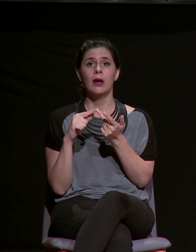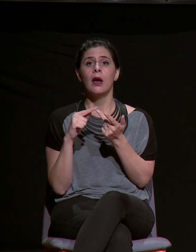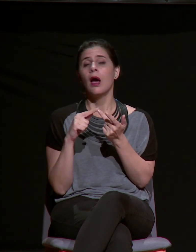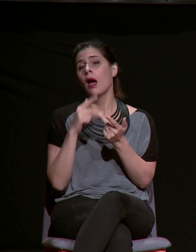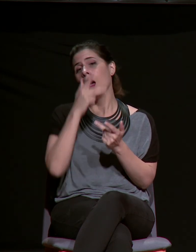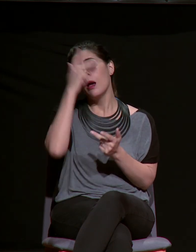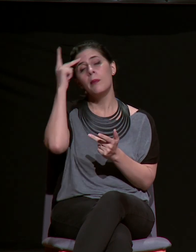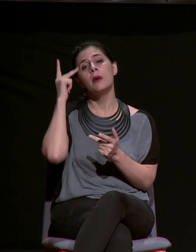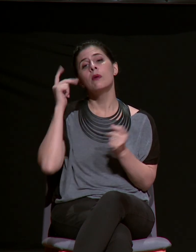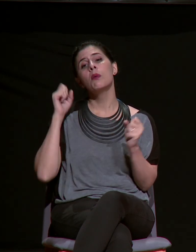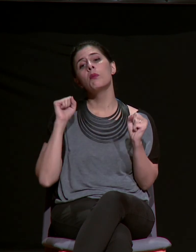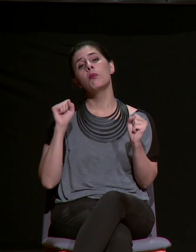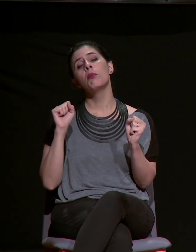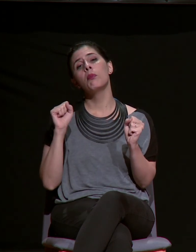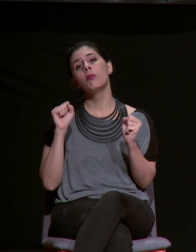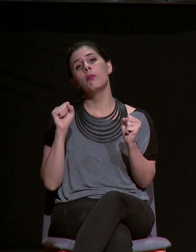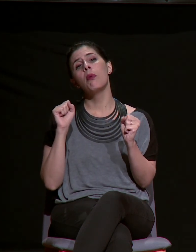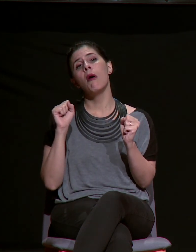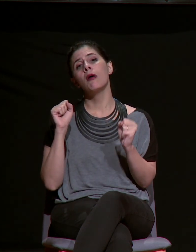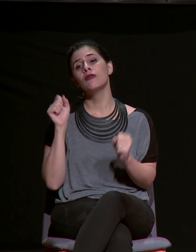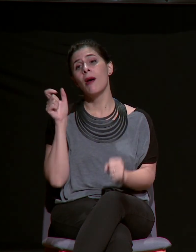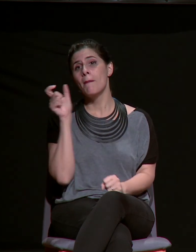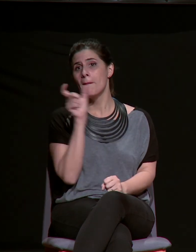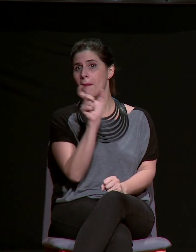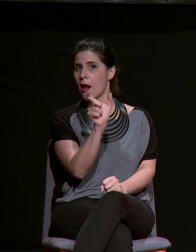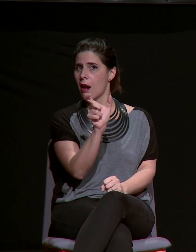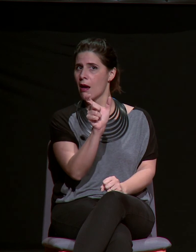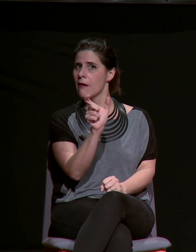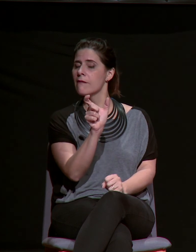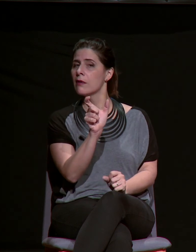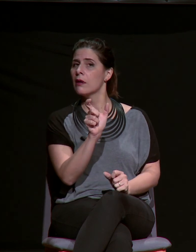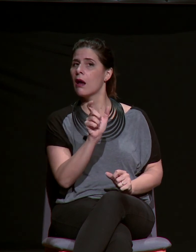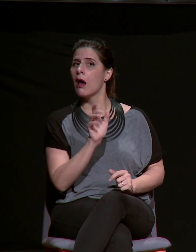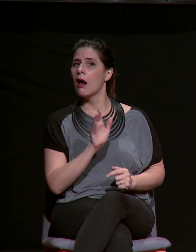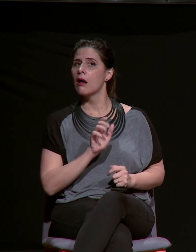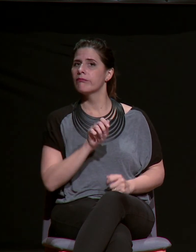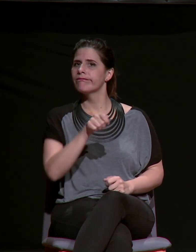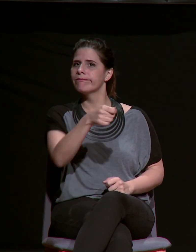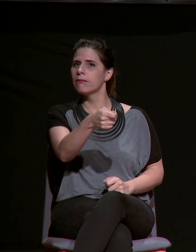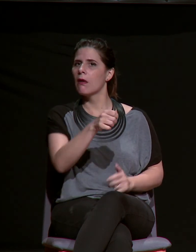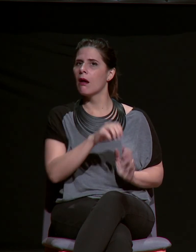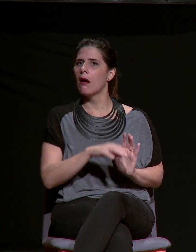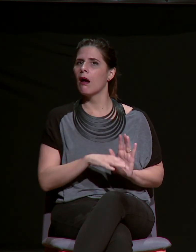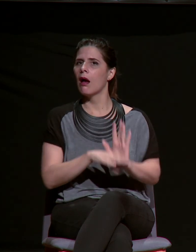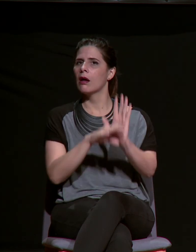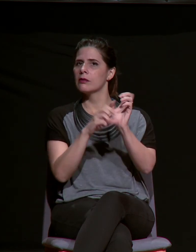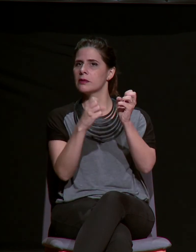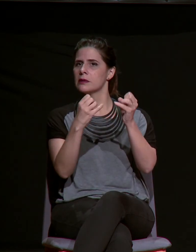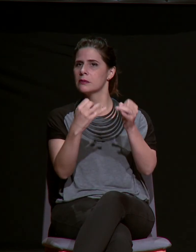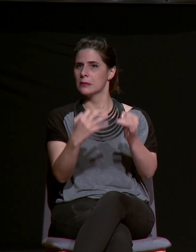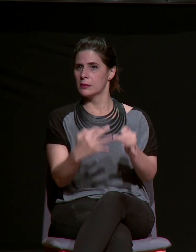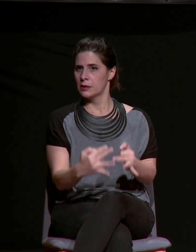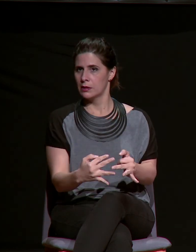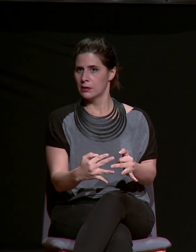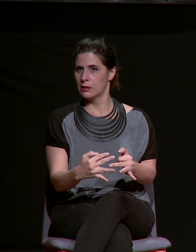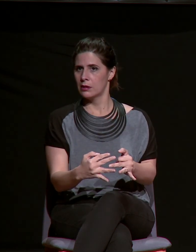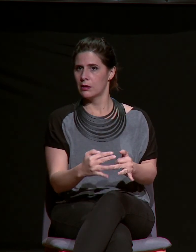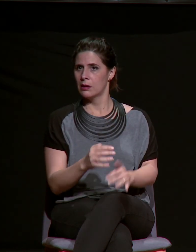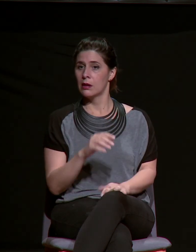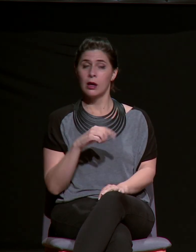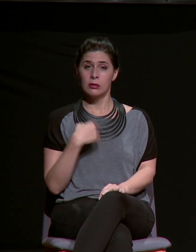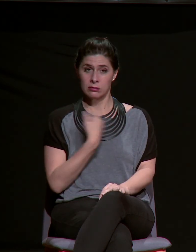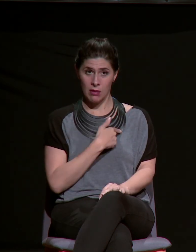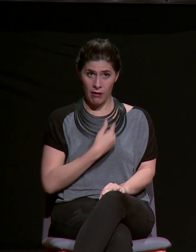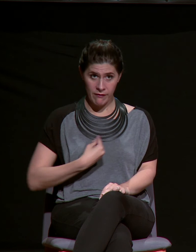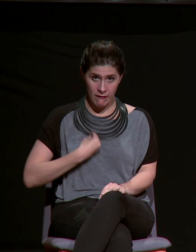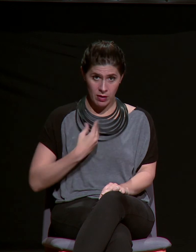as pessoas possam usar isso como chaves que explicassem como se o que a gente está vivendo aqui é simplesmente